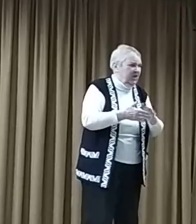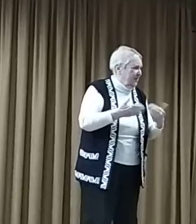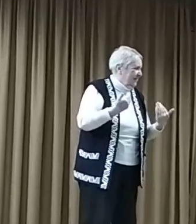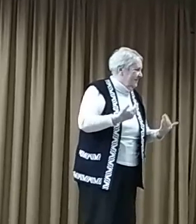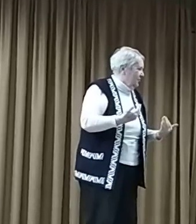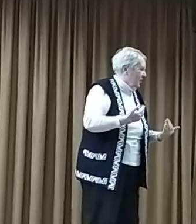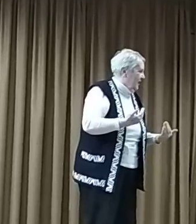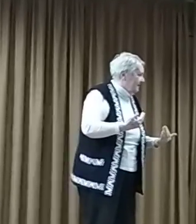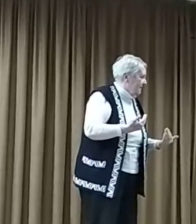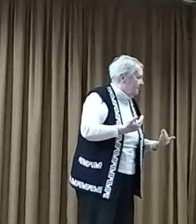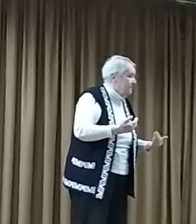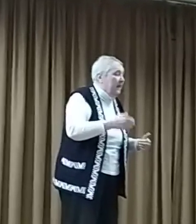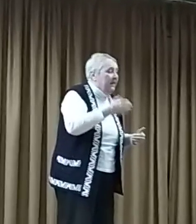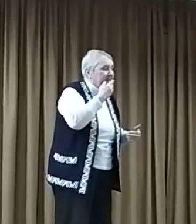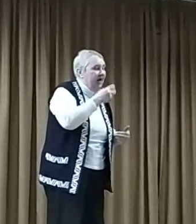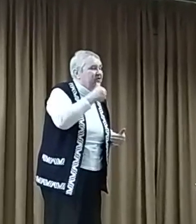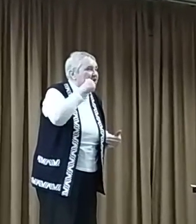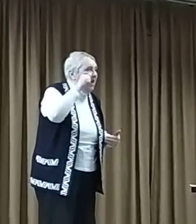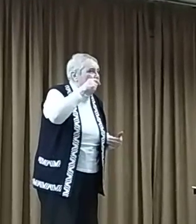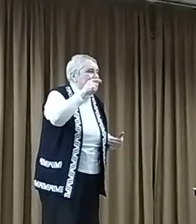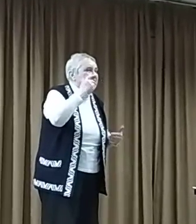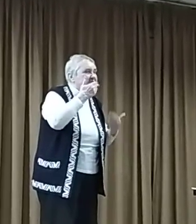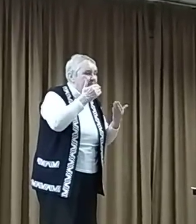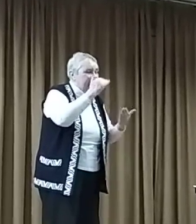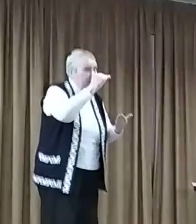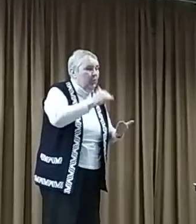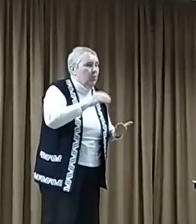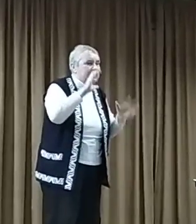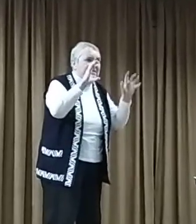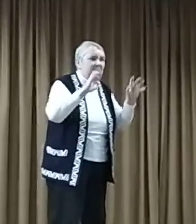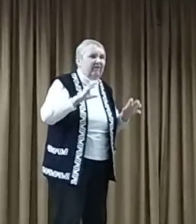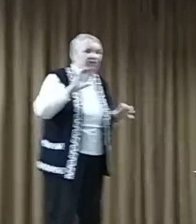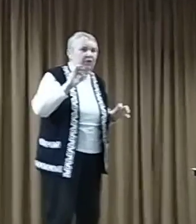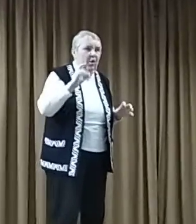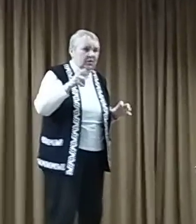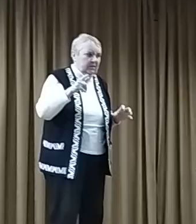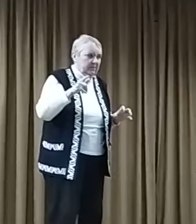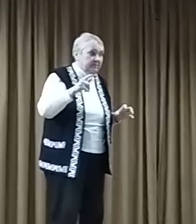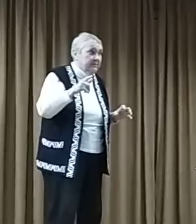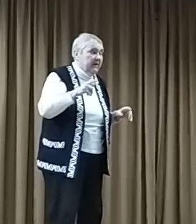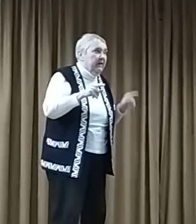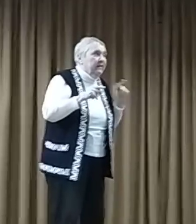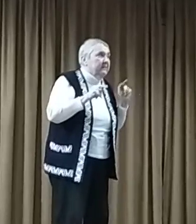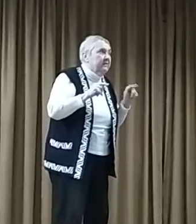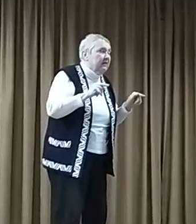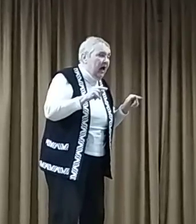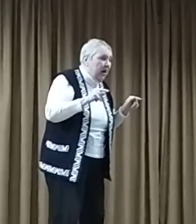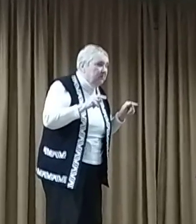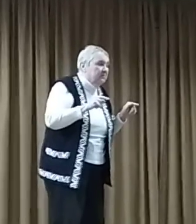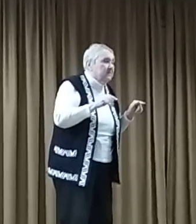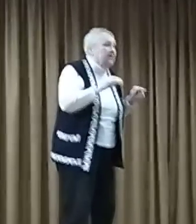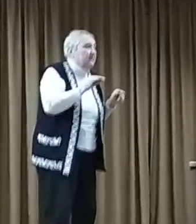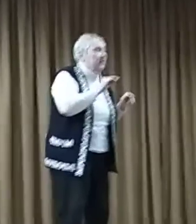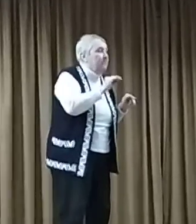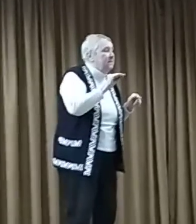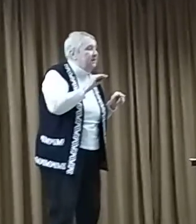положение сейчас. Я вчера смотрела, вот как и там